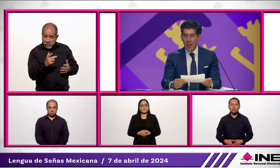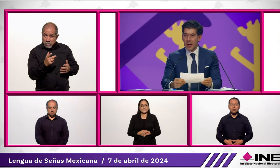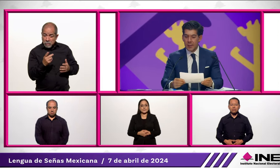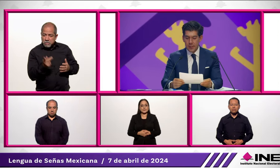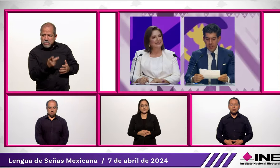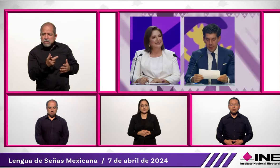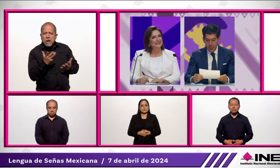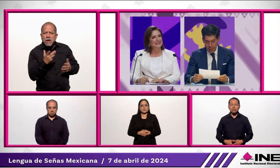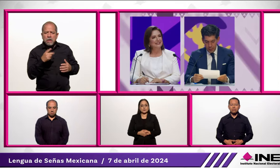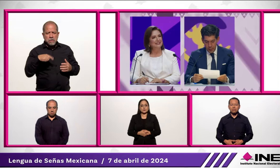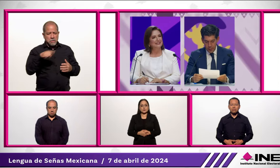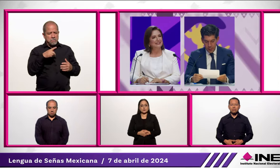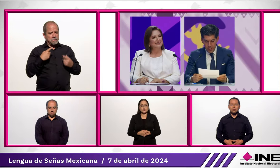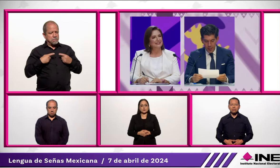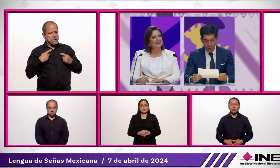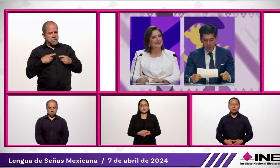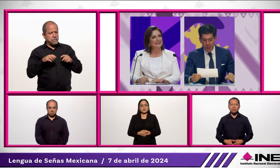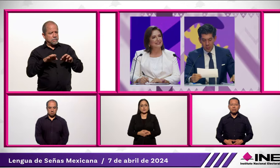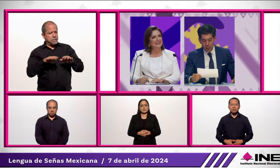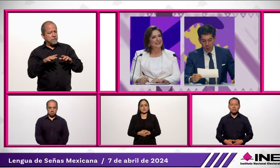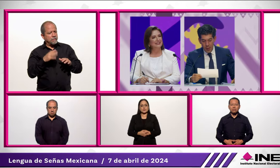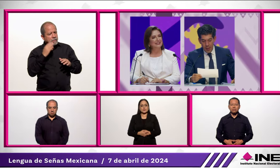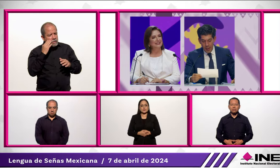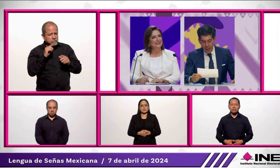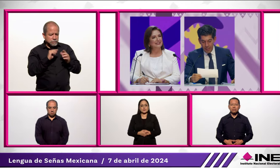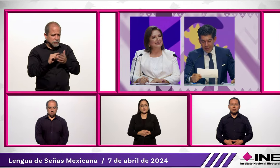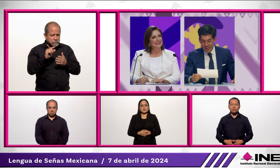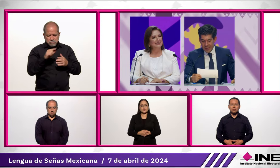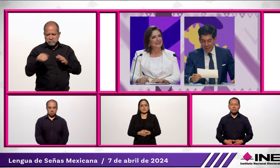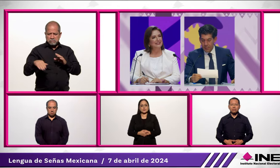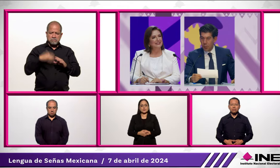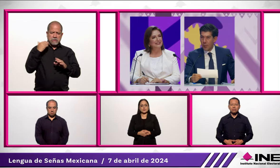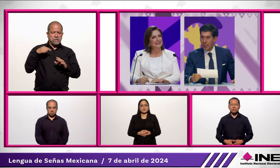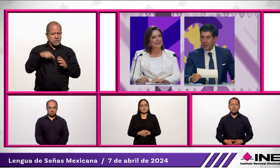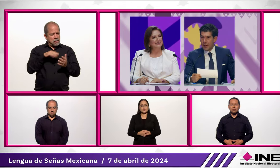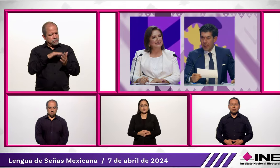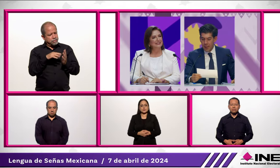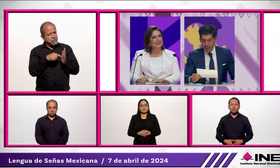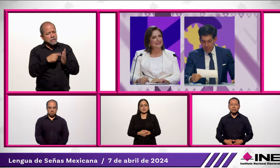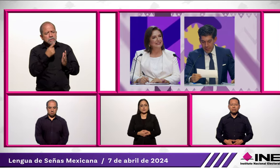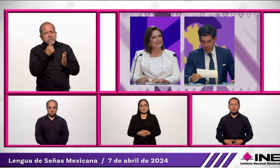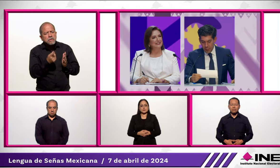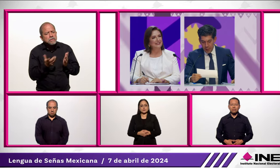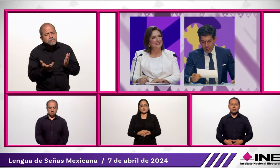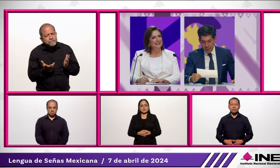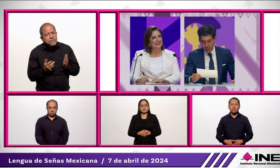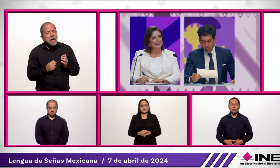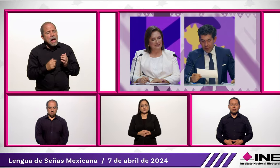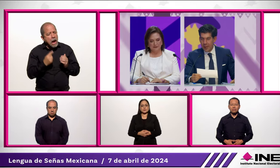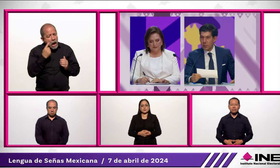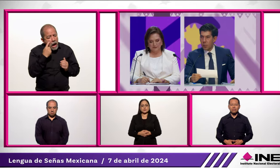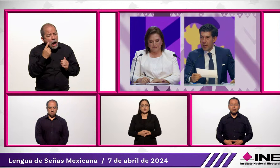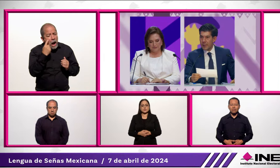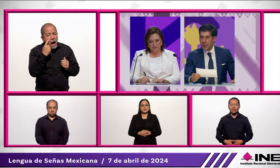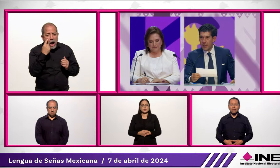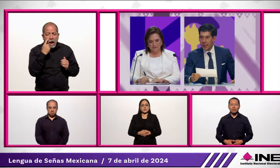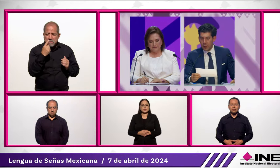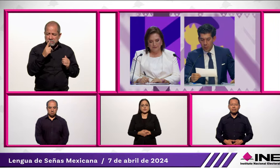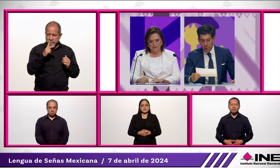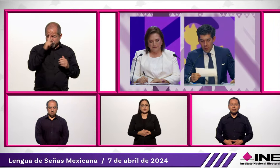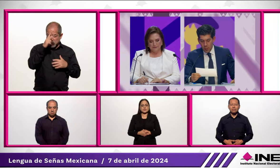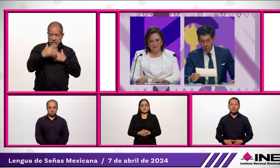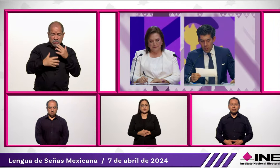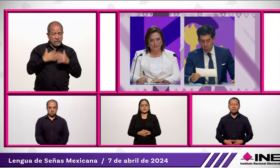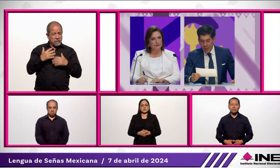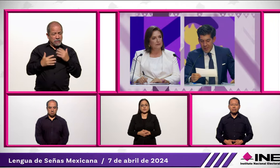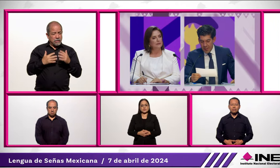redes sociales, enviada por la ciudadanía. Considerando la persistente problemática de la violencia en contra de las mujeres en